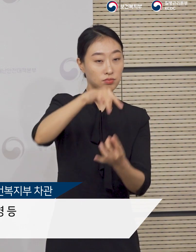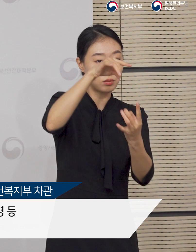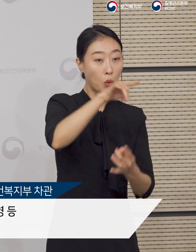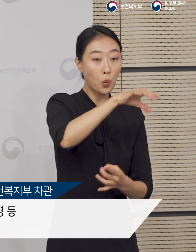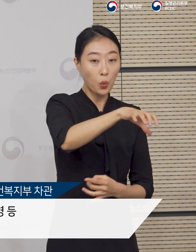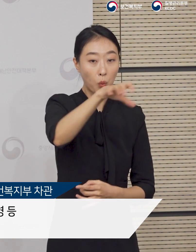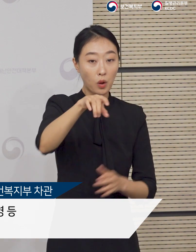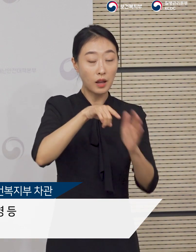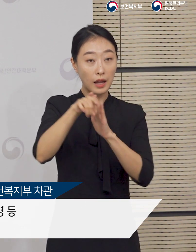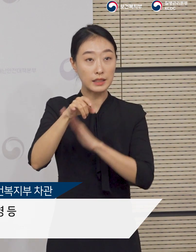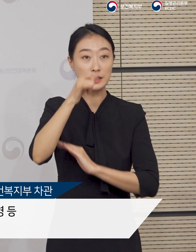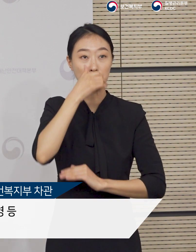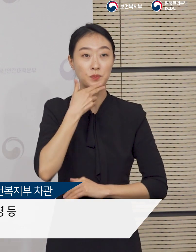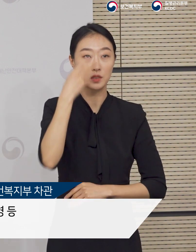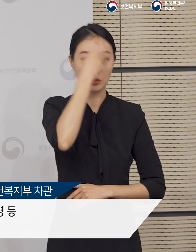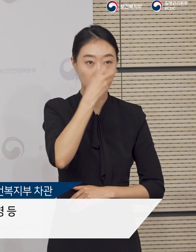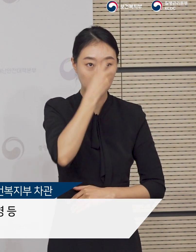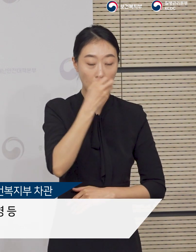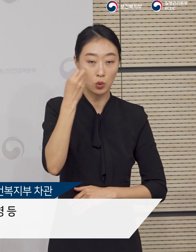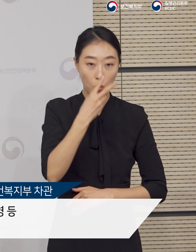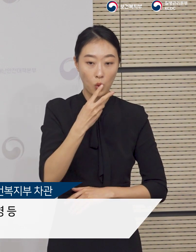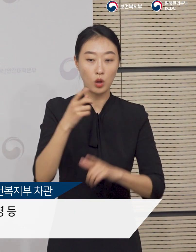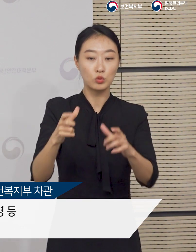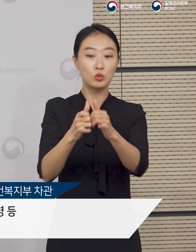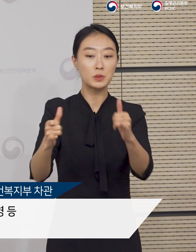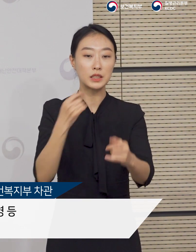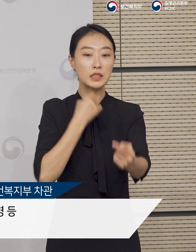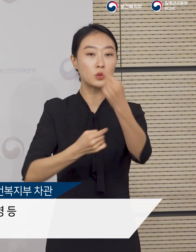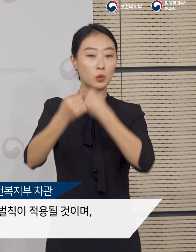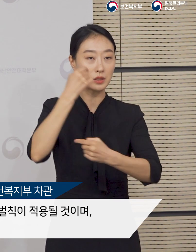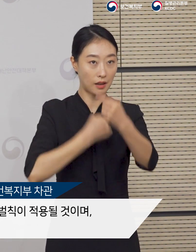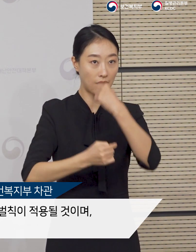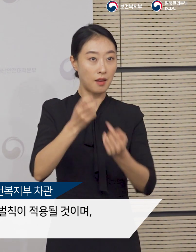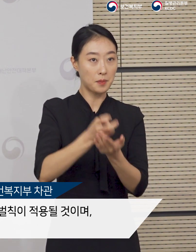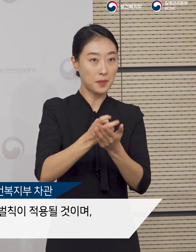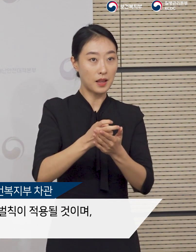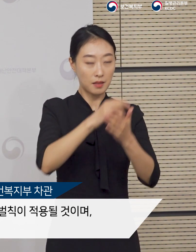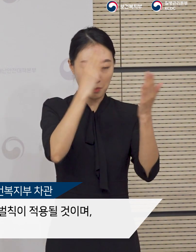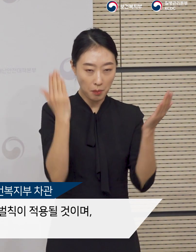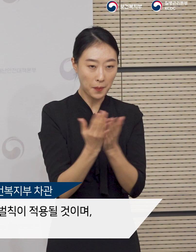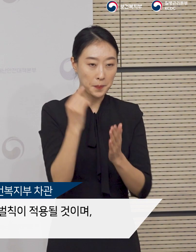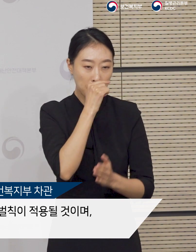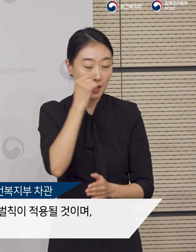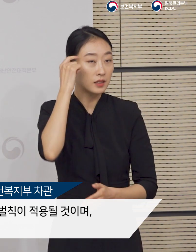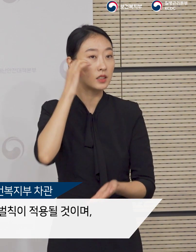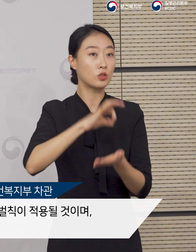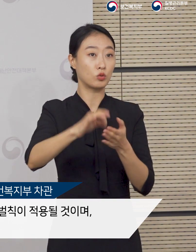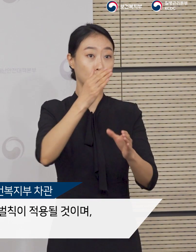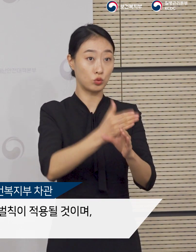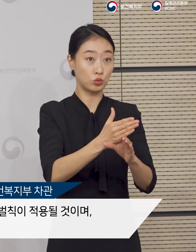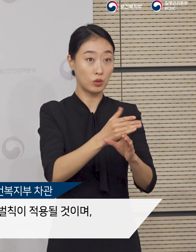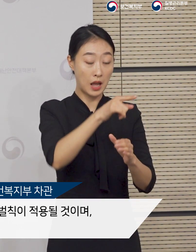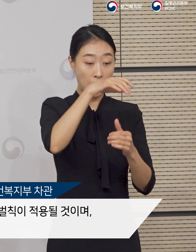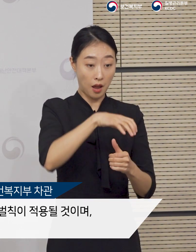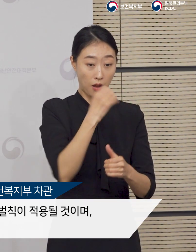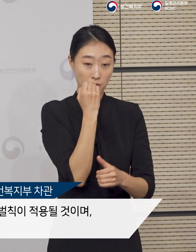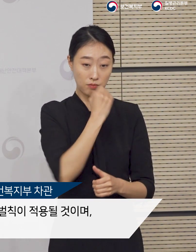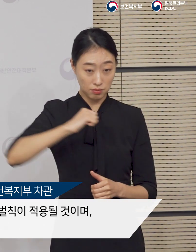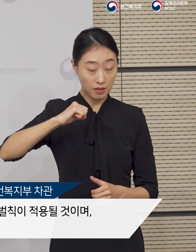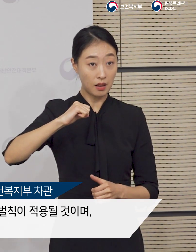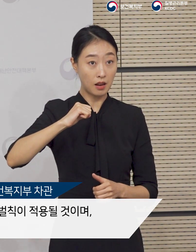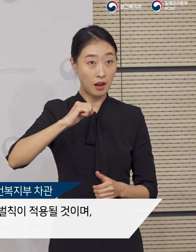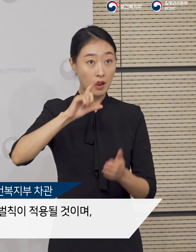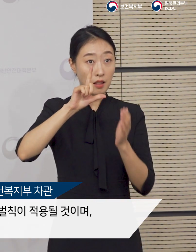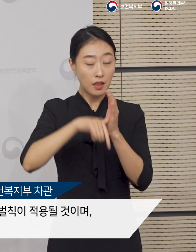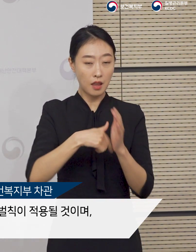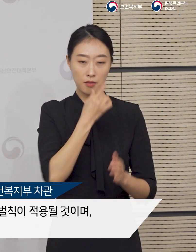운영 등 모든 수단을 강구하고 있습니다. 자가격리 수칙을 위반할 경우 무관용 원칙에 따라 벌칙이